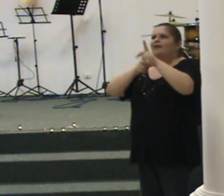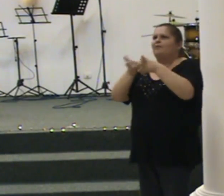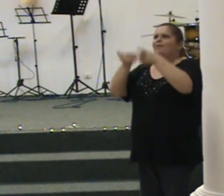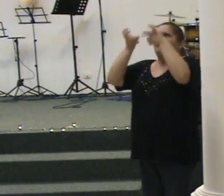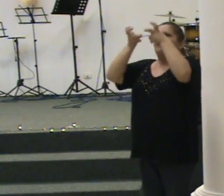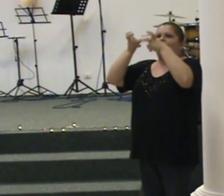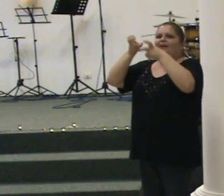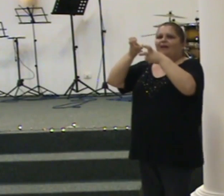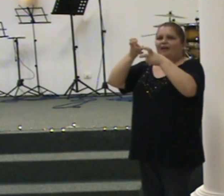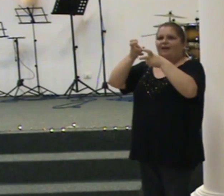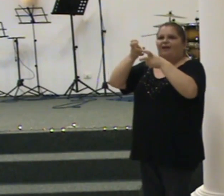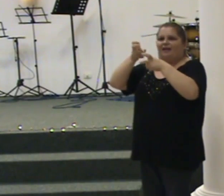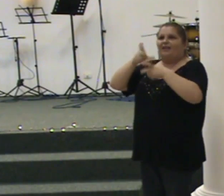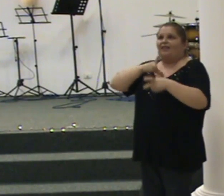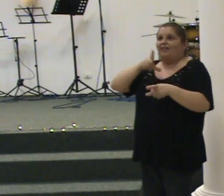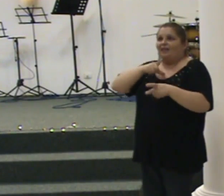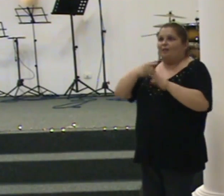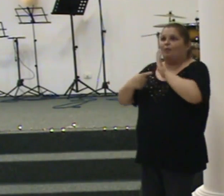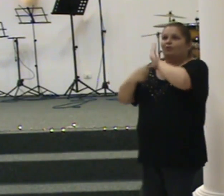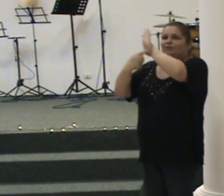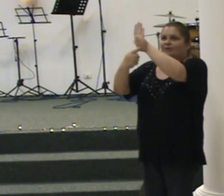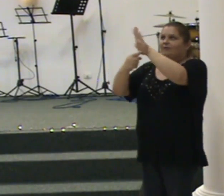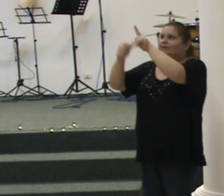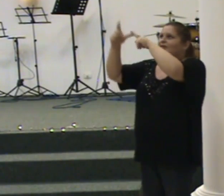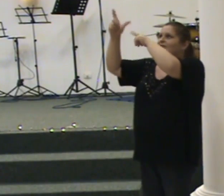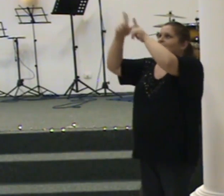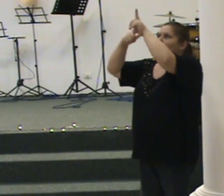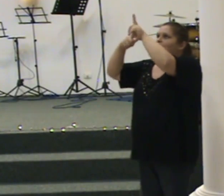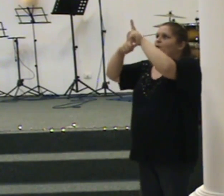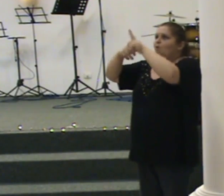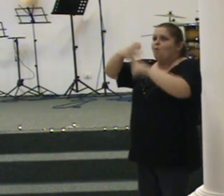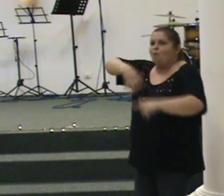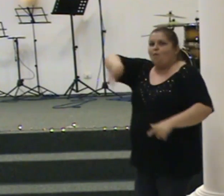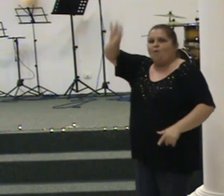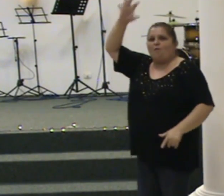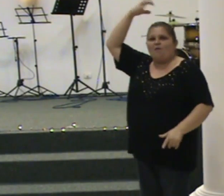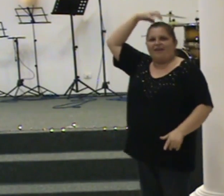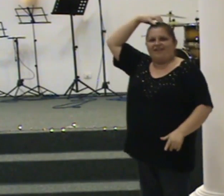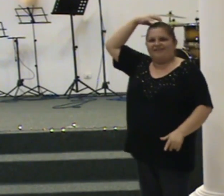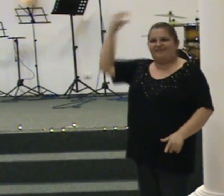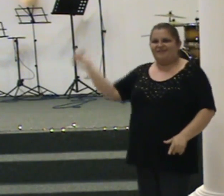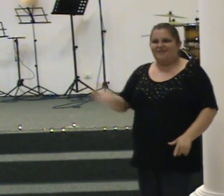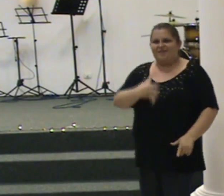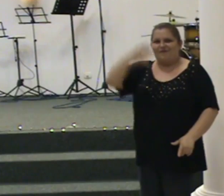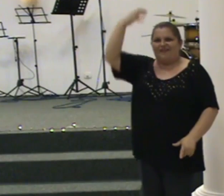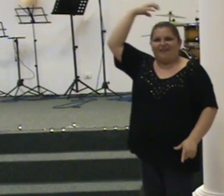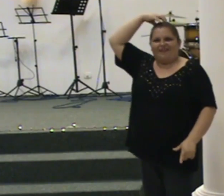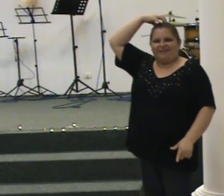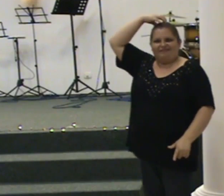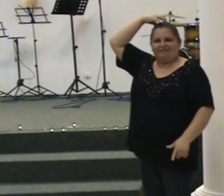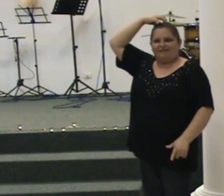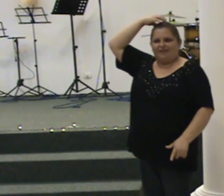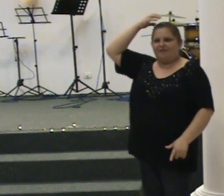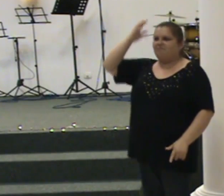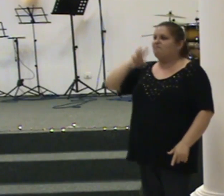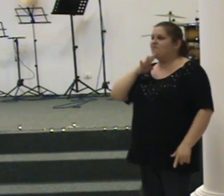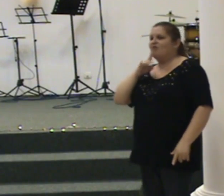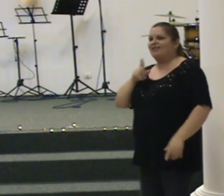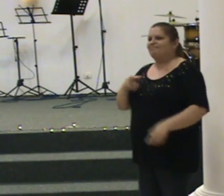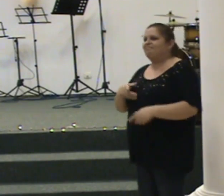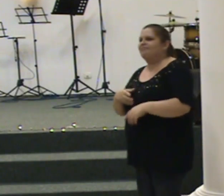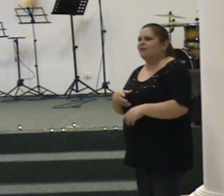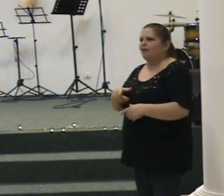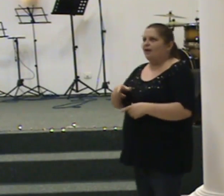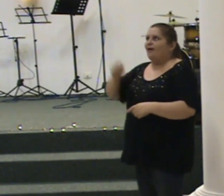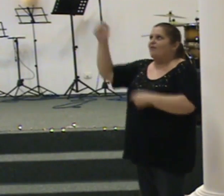tinham visto que haveria um sinal de que estaria vindo um rei para o mundo. E eles queriam conhecer o rei. E como nós